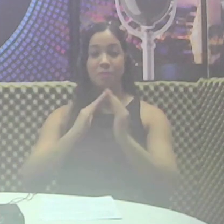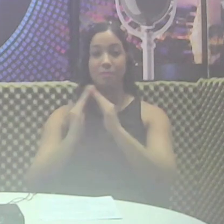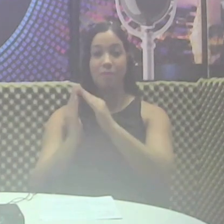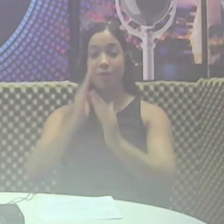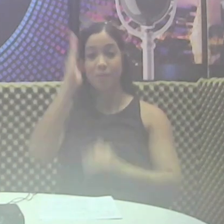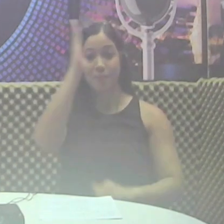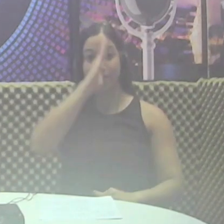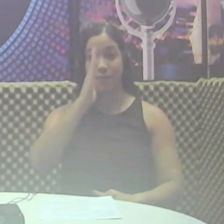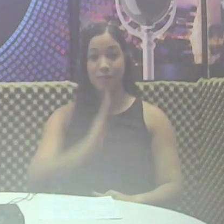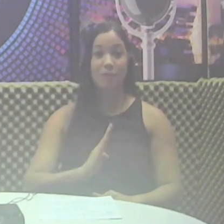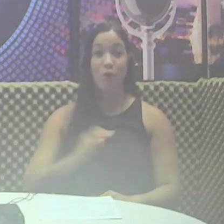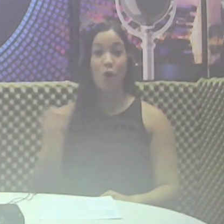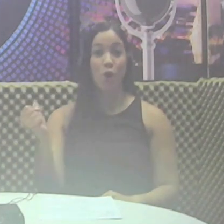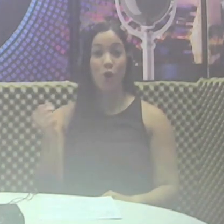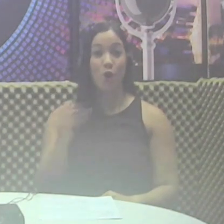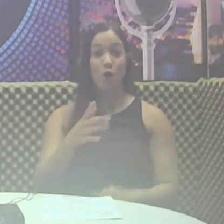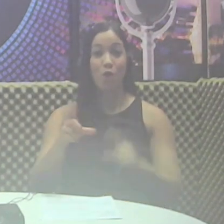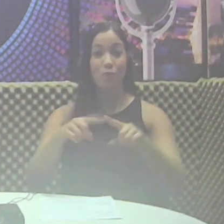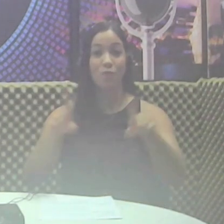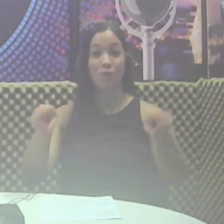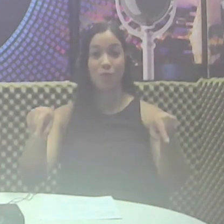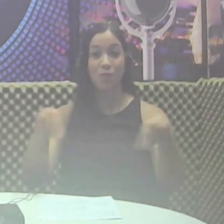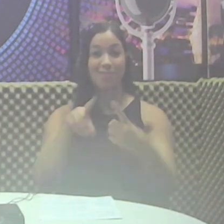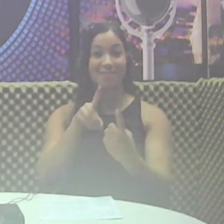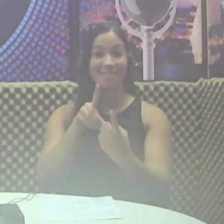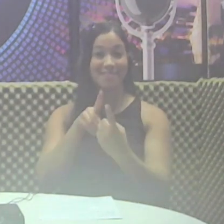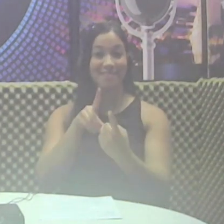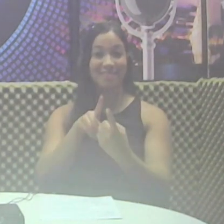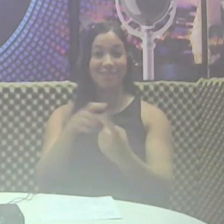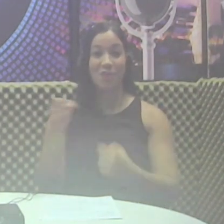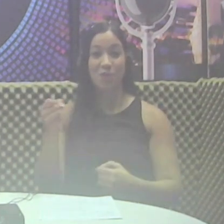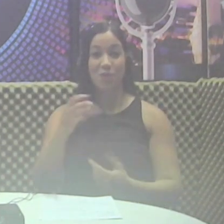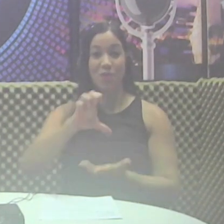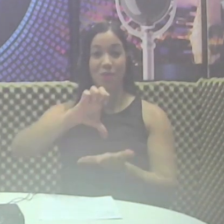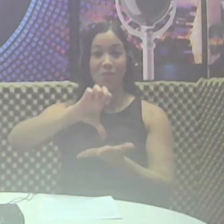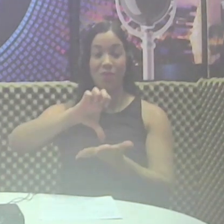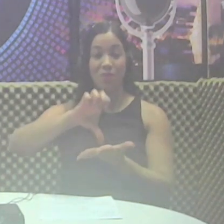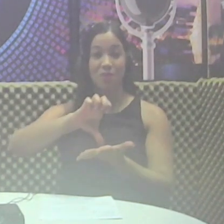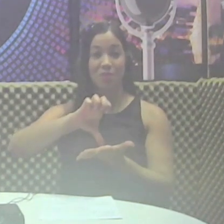Brasil têm um novo espaço para atendimento.